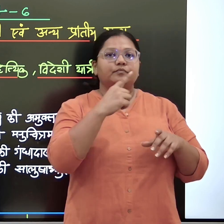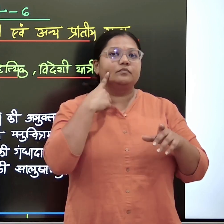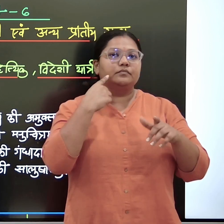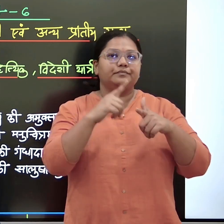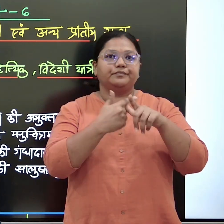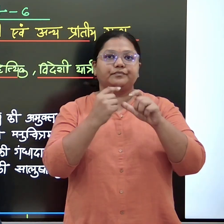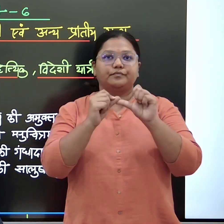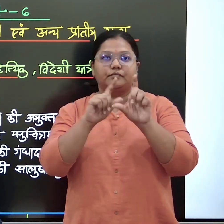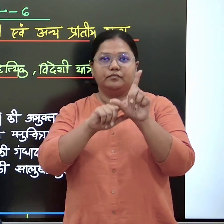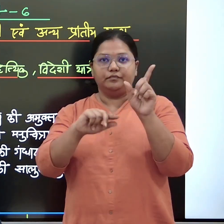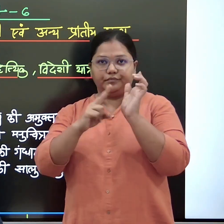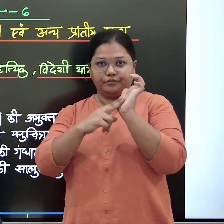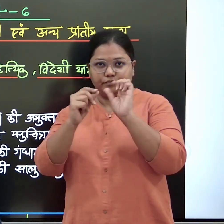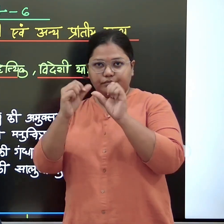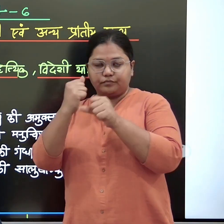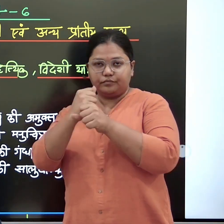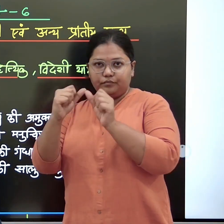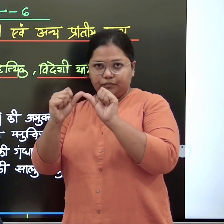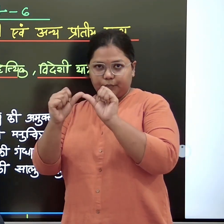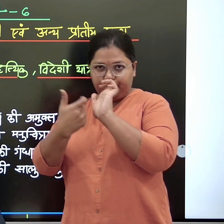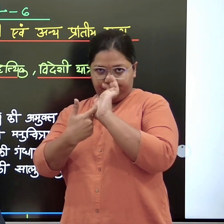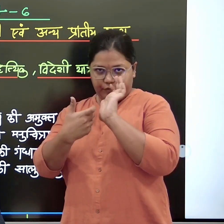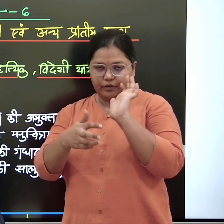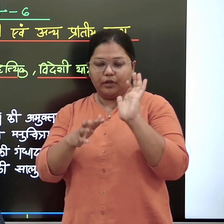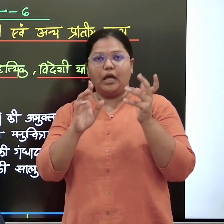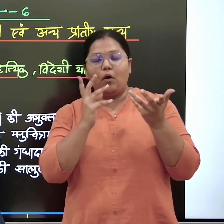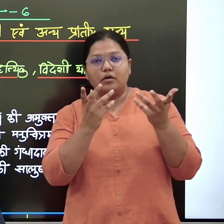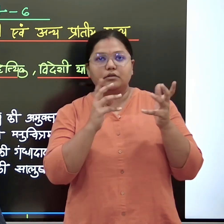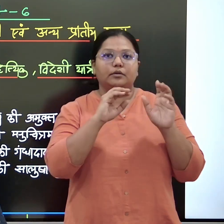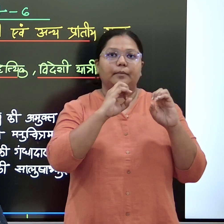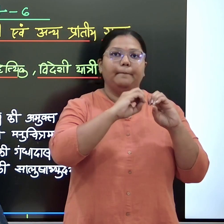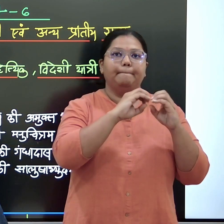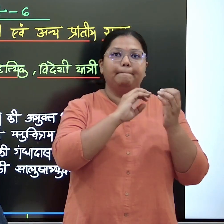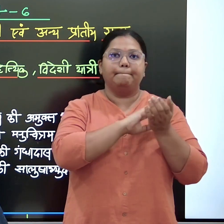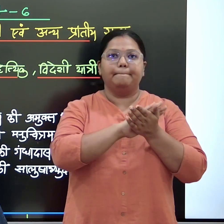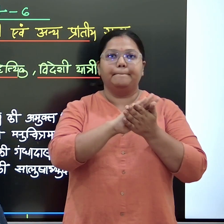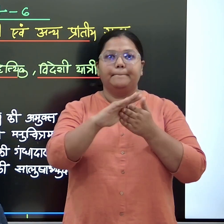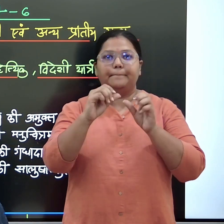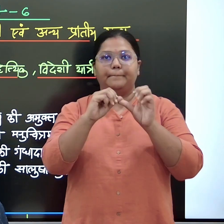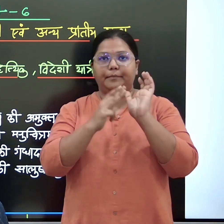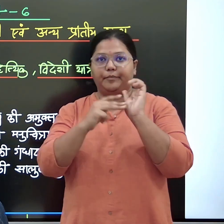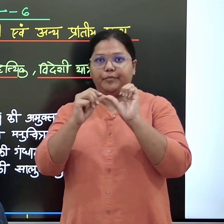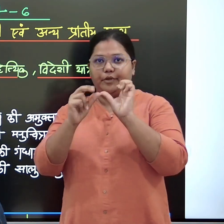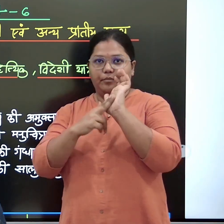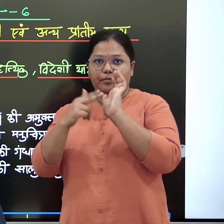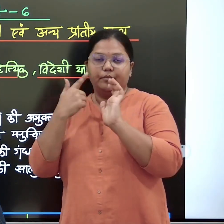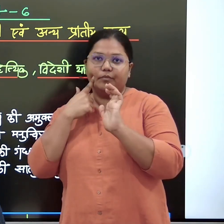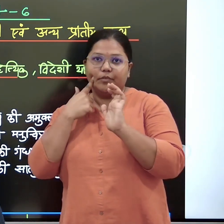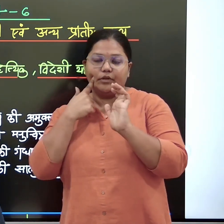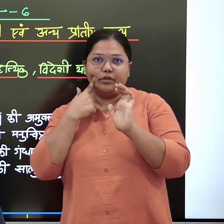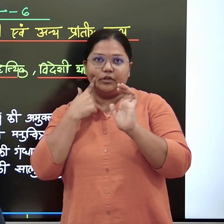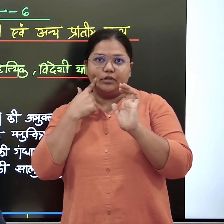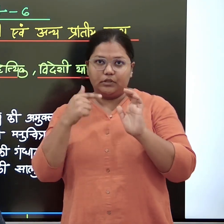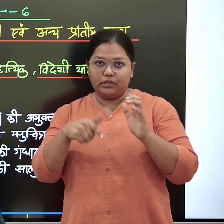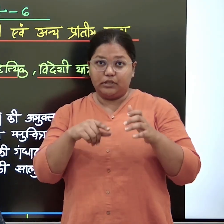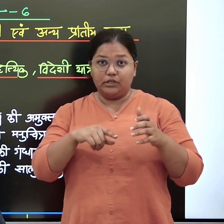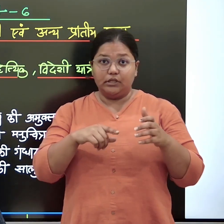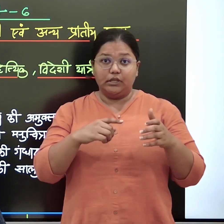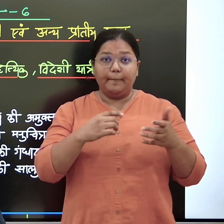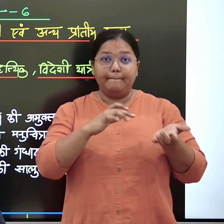हूँ, वो कहानी आप जो है वो रिकॉर्ड कर लीजिए या फिर उस चीज़ को सुनकर बाद में लिख लेना, ठीक है।